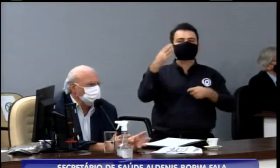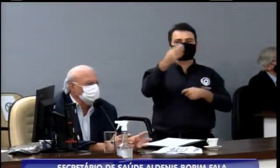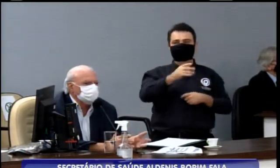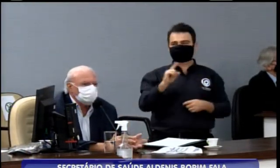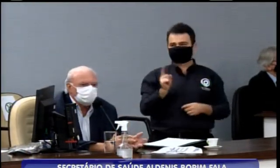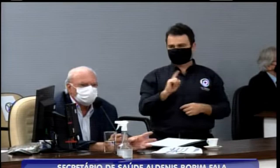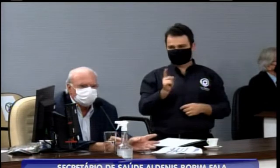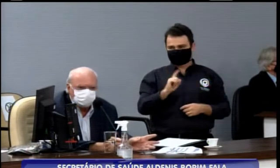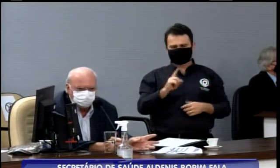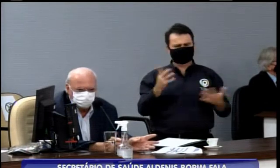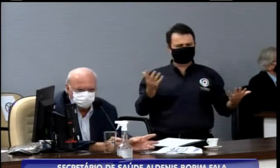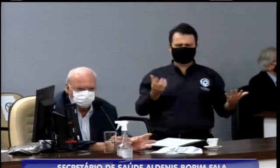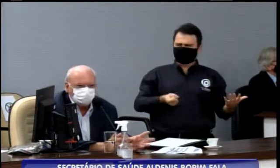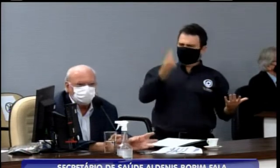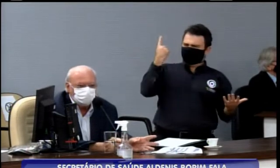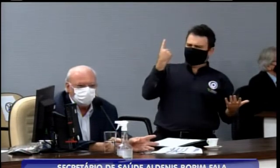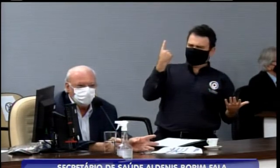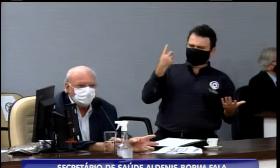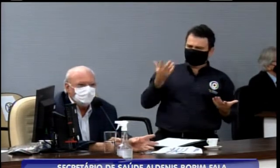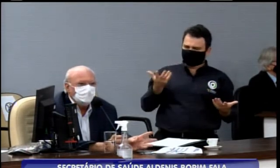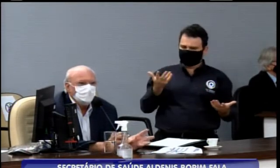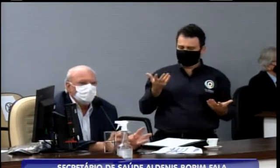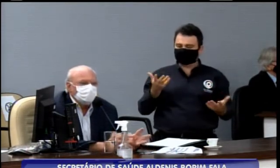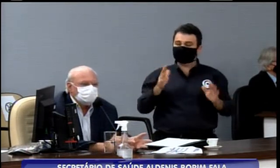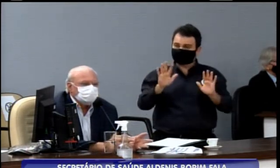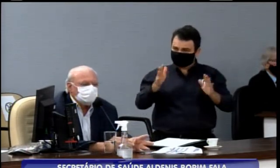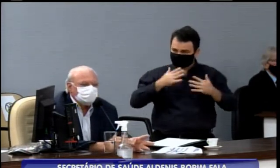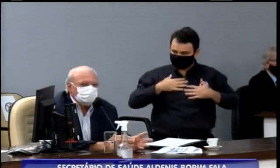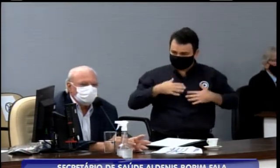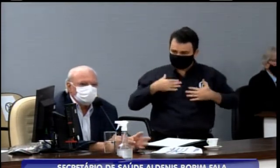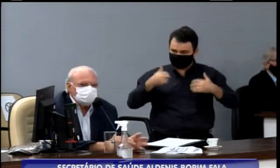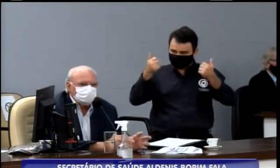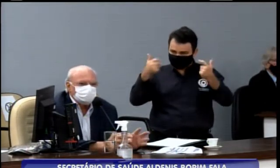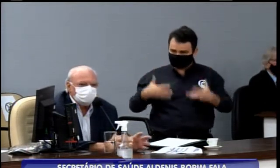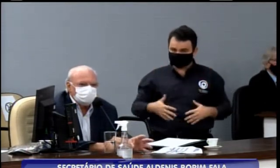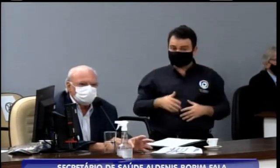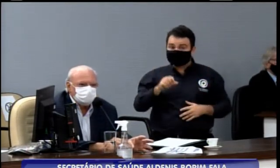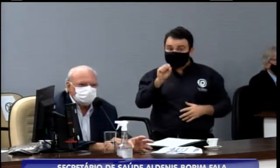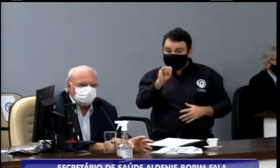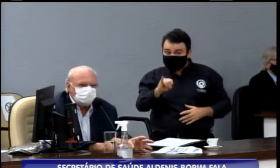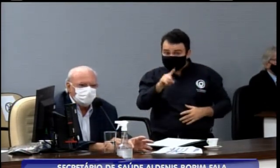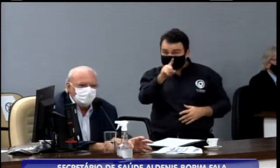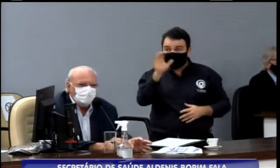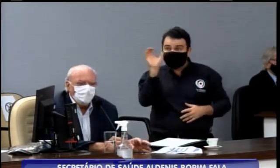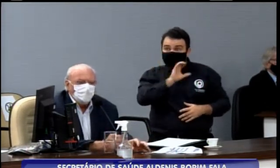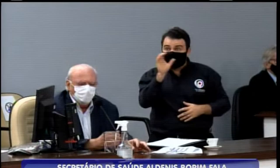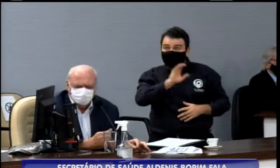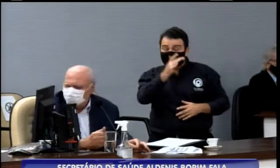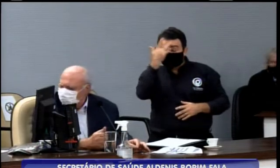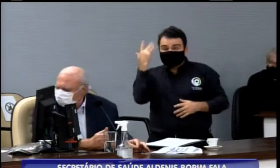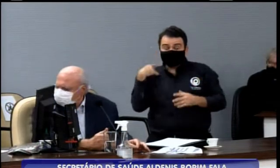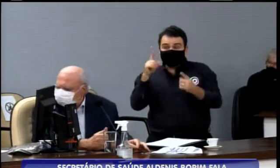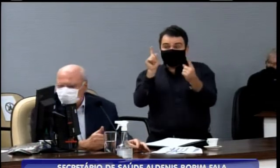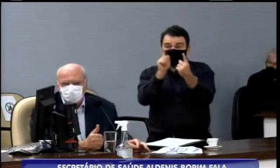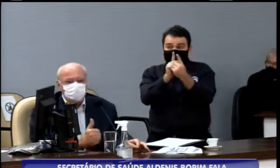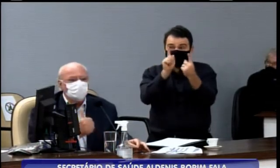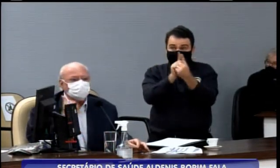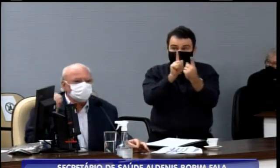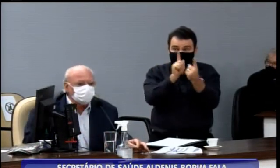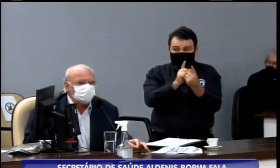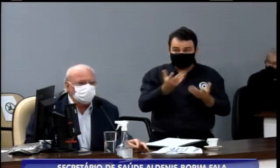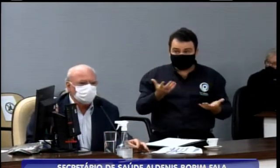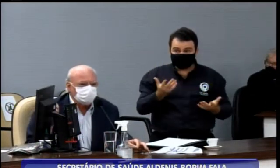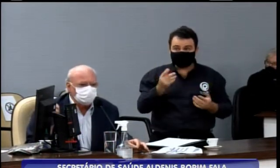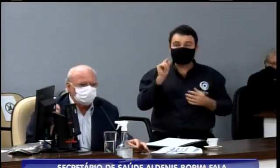Aí fala, mas isso é um absurdo, não atender. Porque se atender urgência e emergência, a